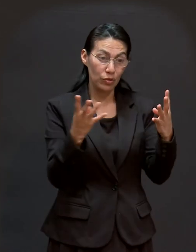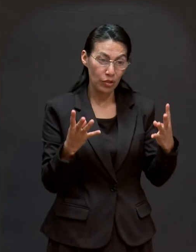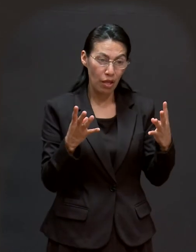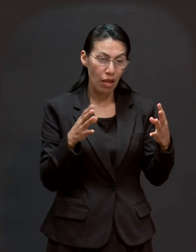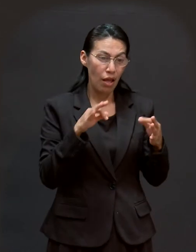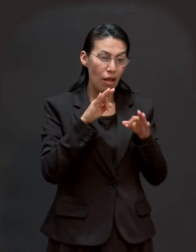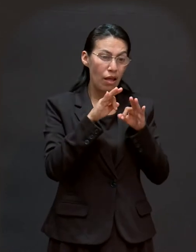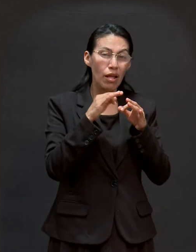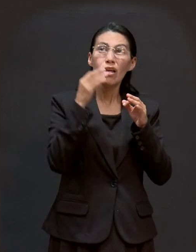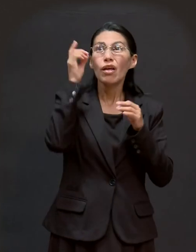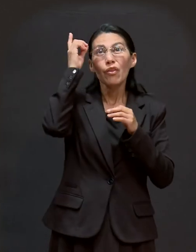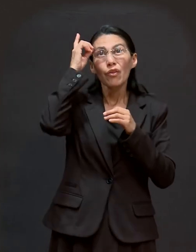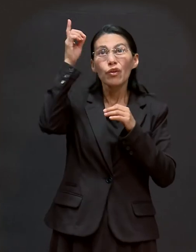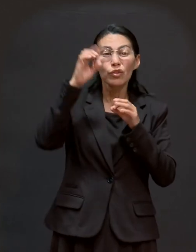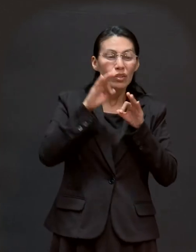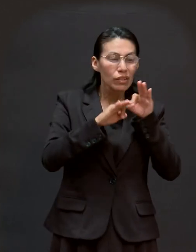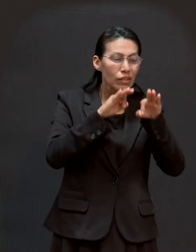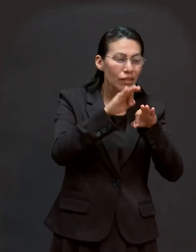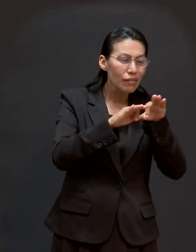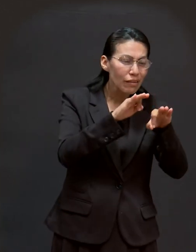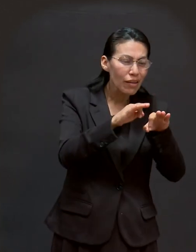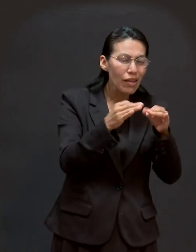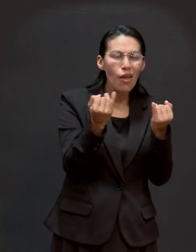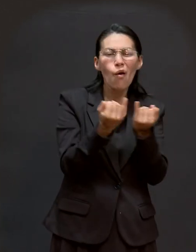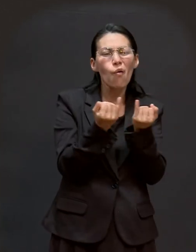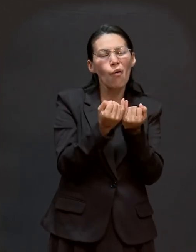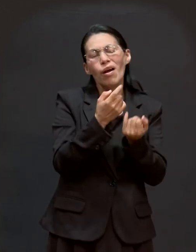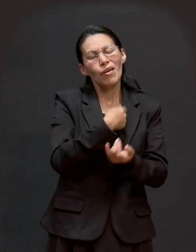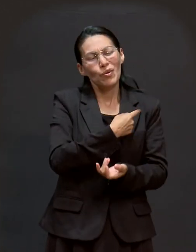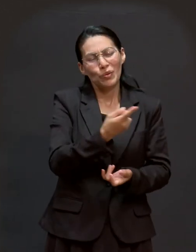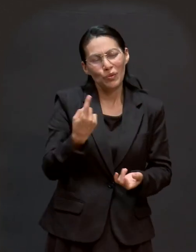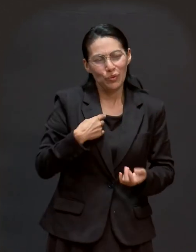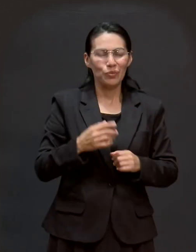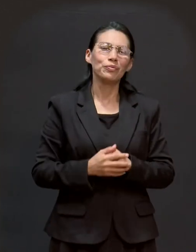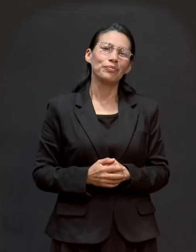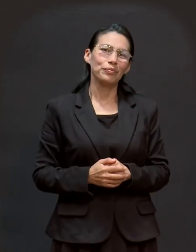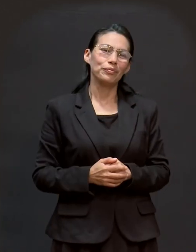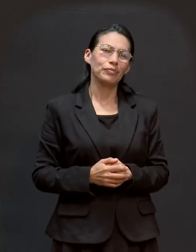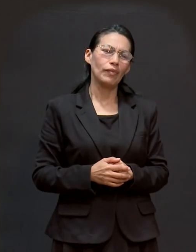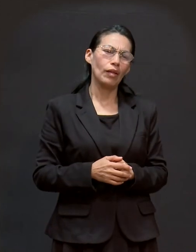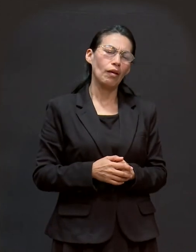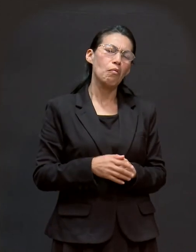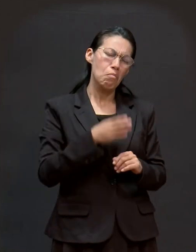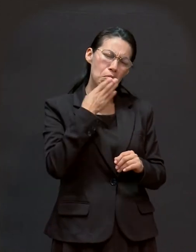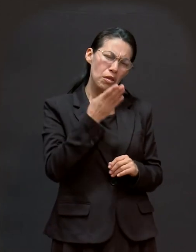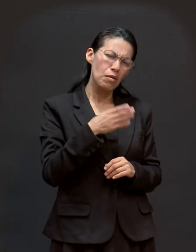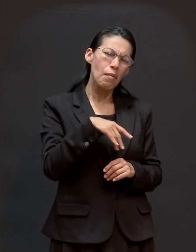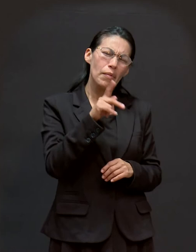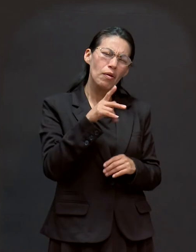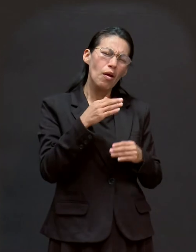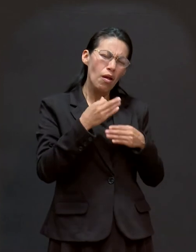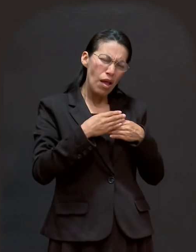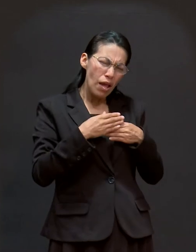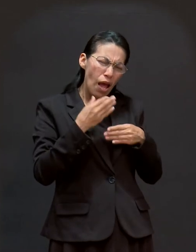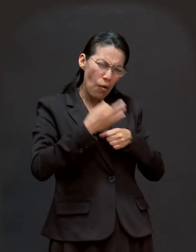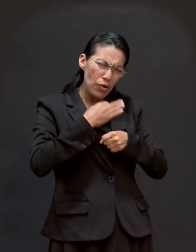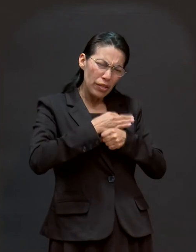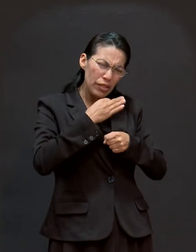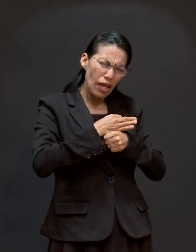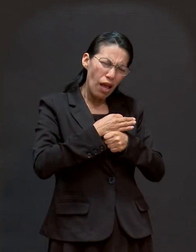demostrando a nosotros pero que ha llegado a ser la oración para ustedes ahora